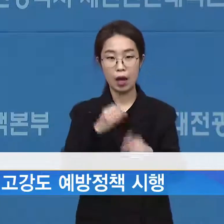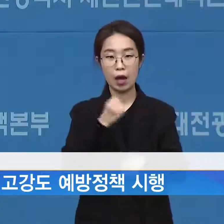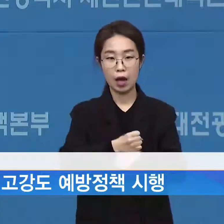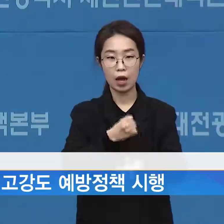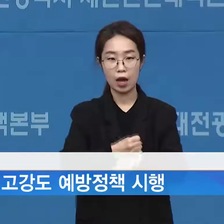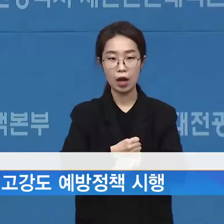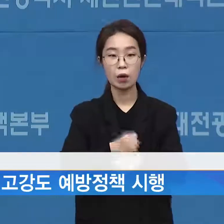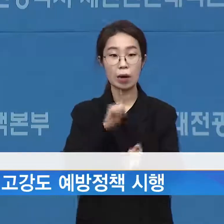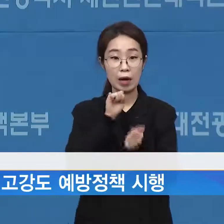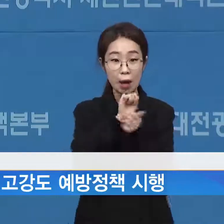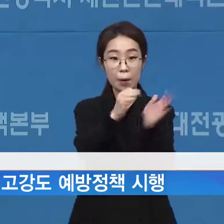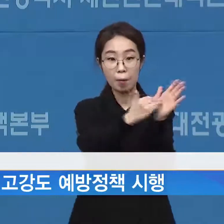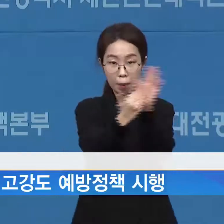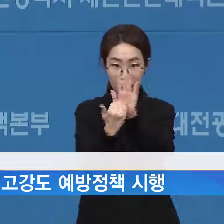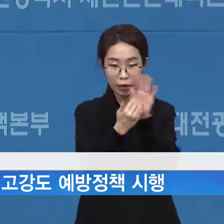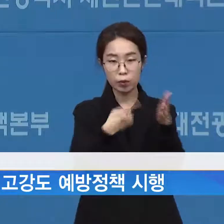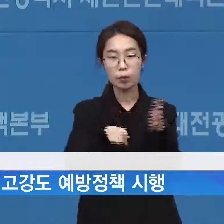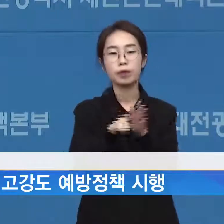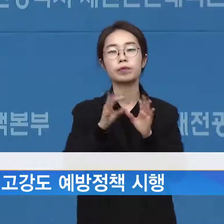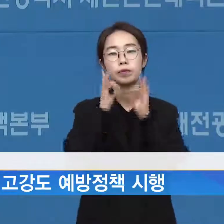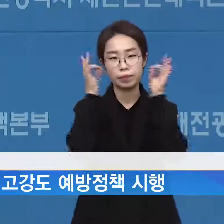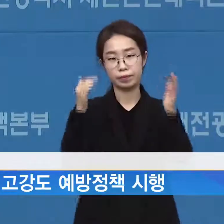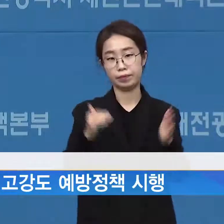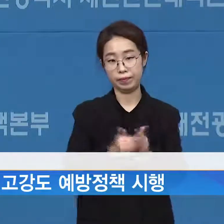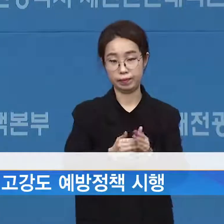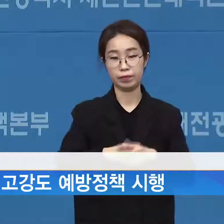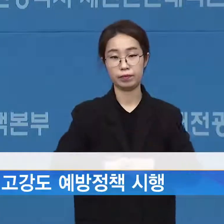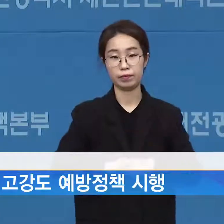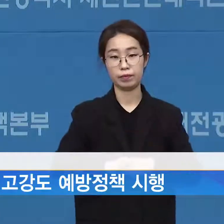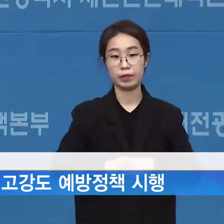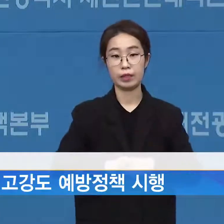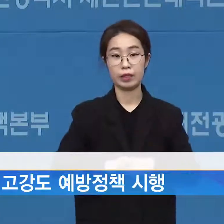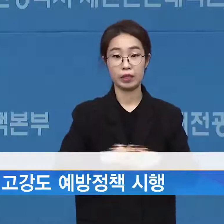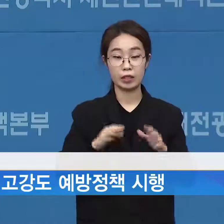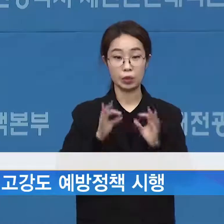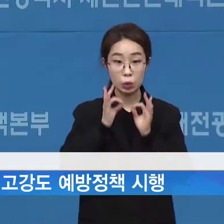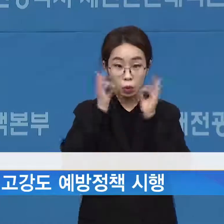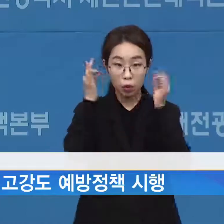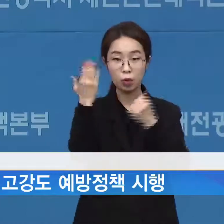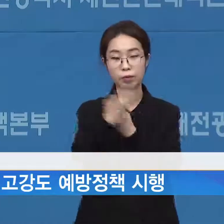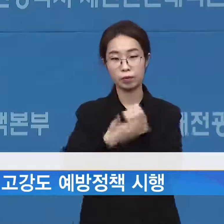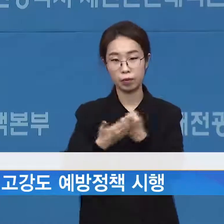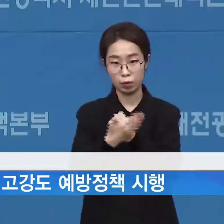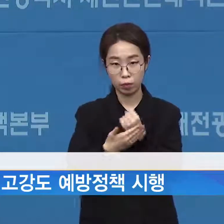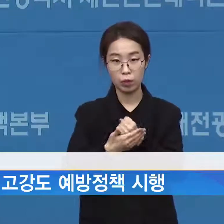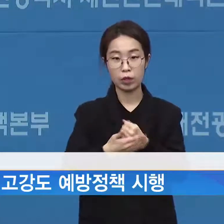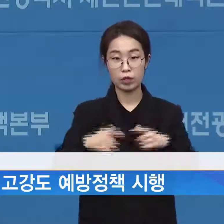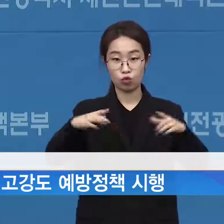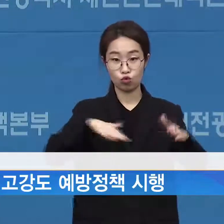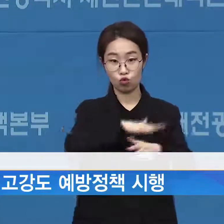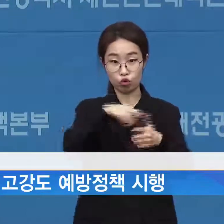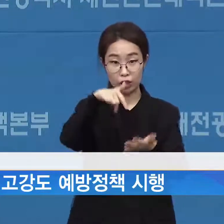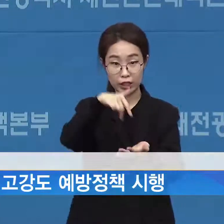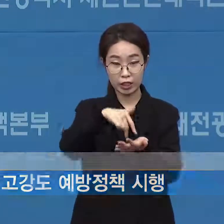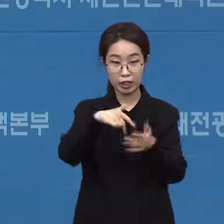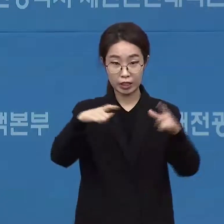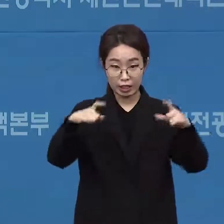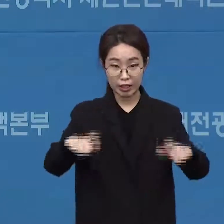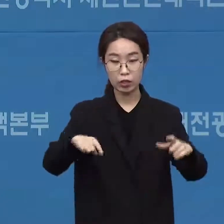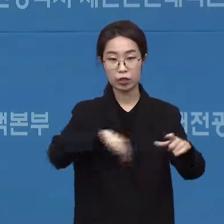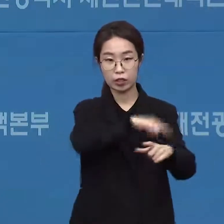원천 차단에 주력해 왔습니다. 이 같은 노력으로 대전 내 확진자 발생 수는 크게